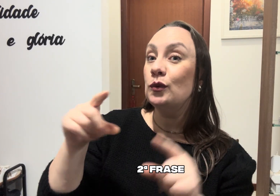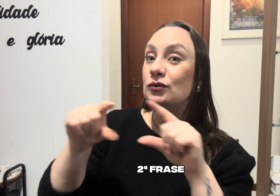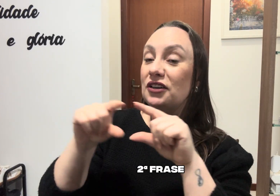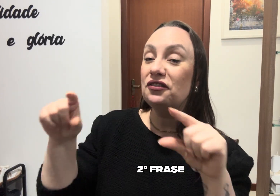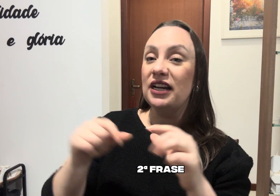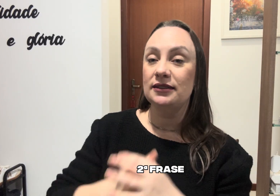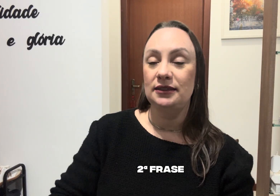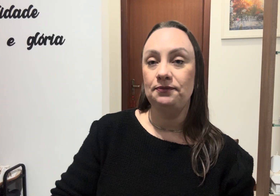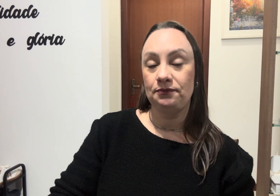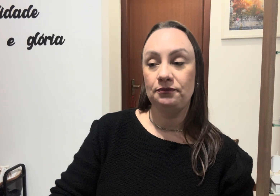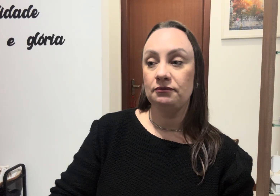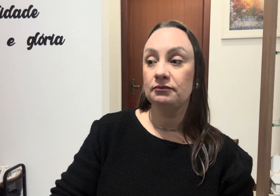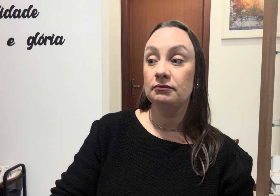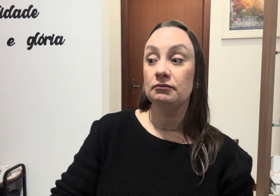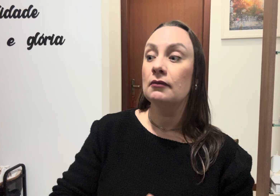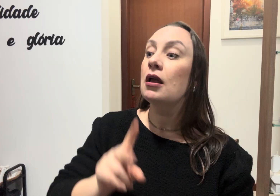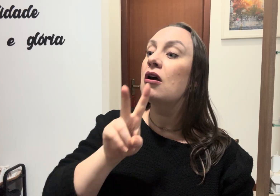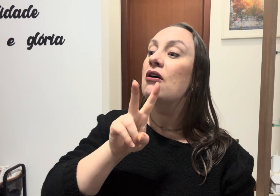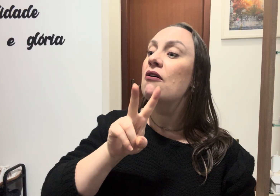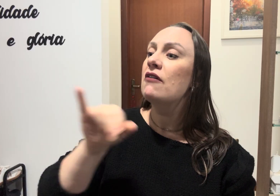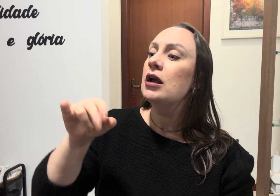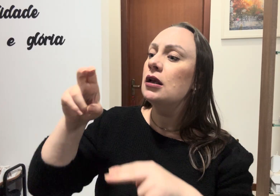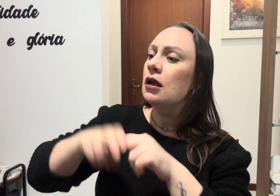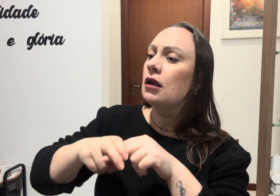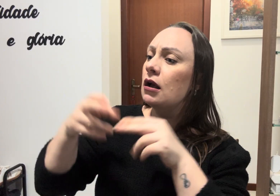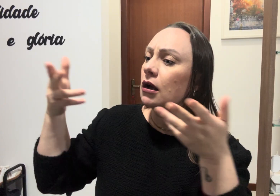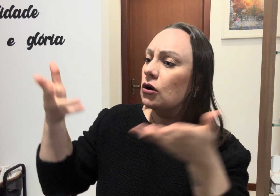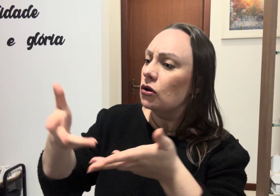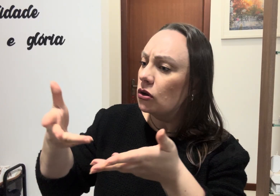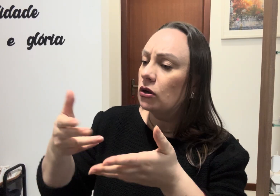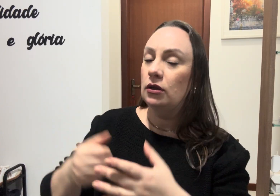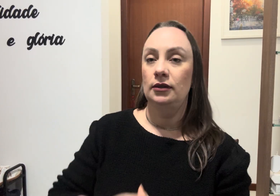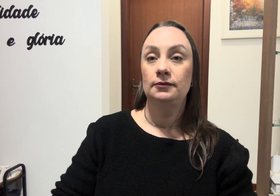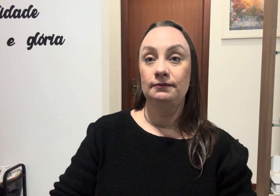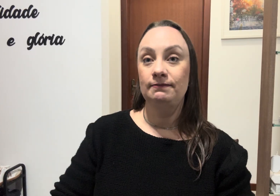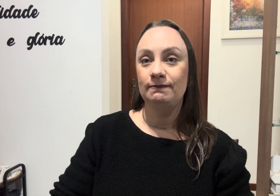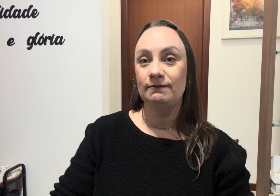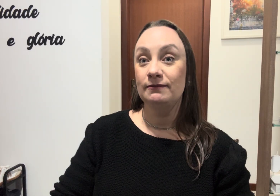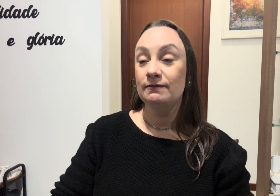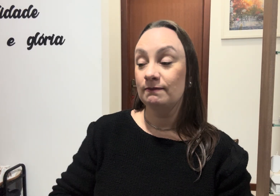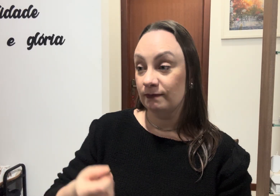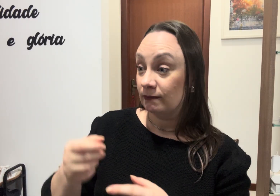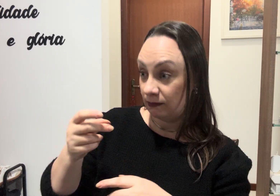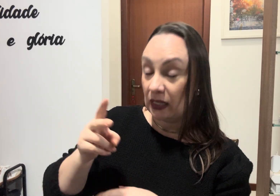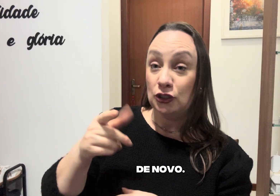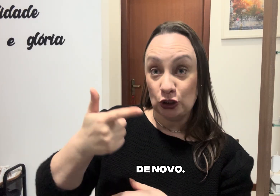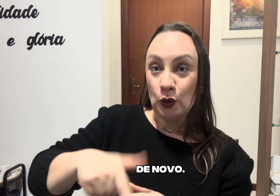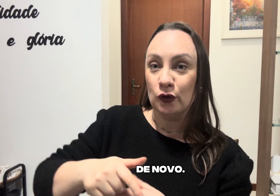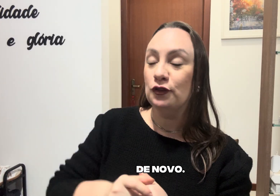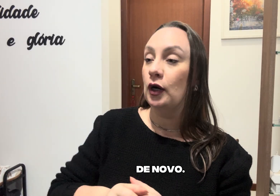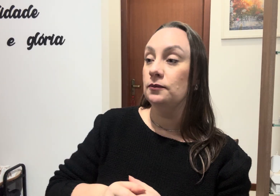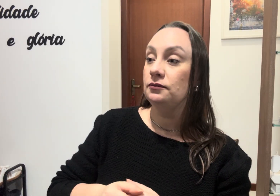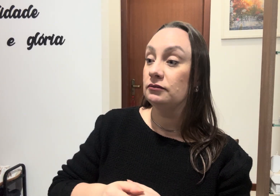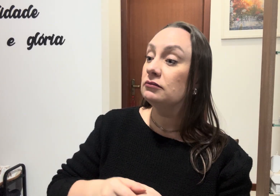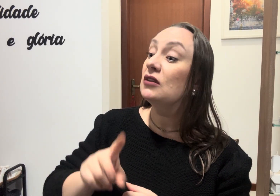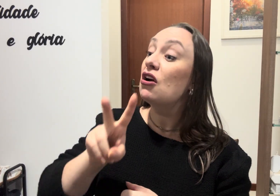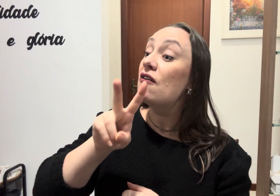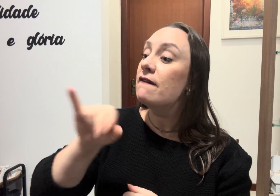Segunda frase. De novo, ó.